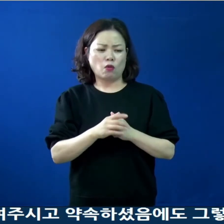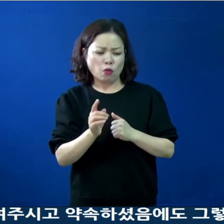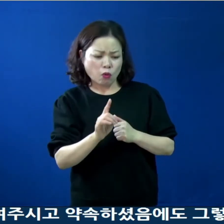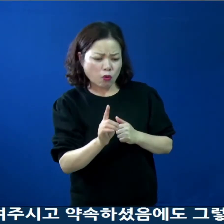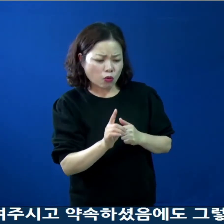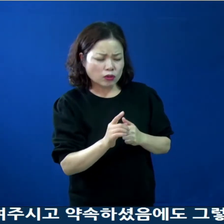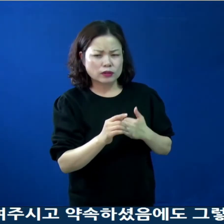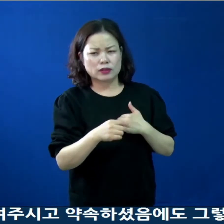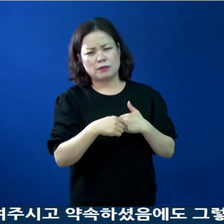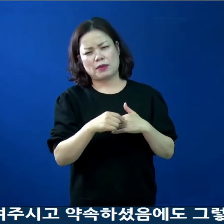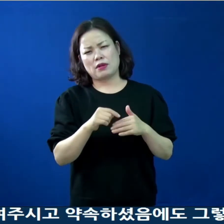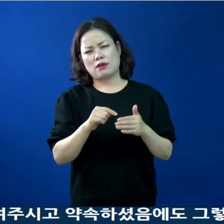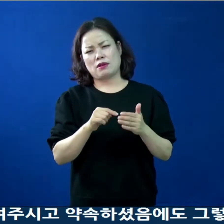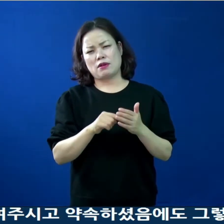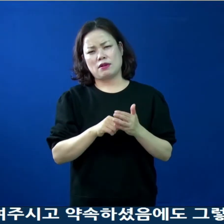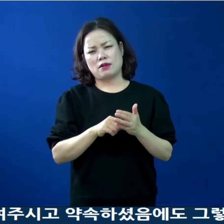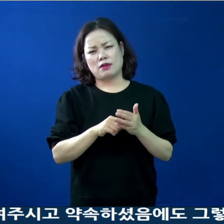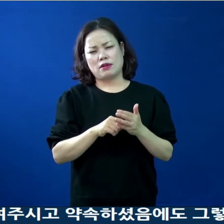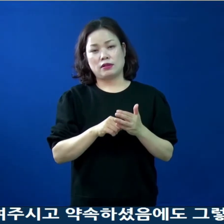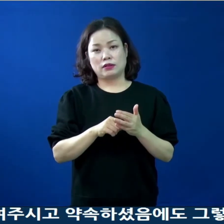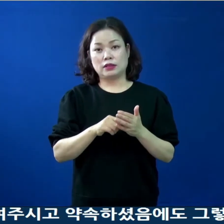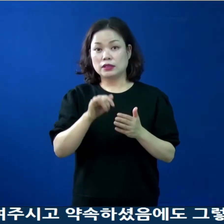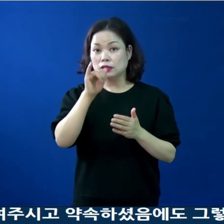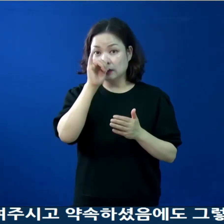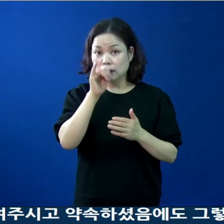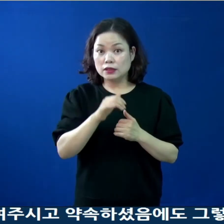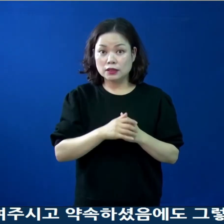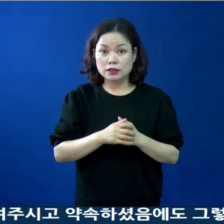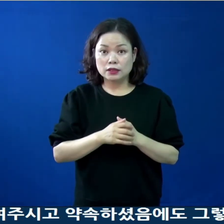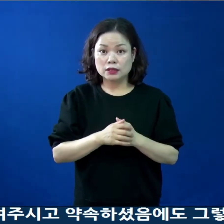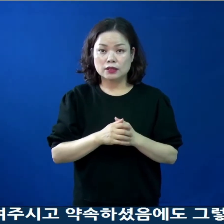게 이렇게 제 마음에 탁 치고 들어오냐면